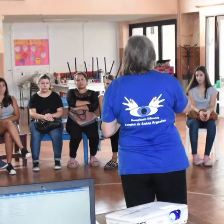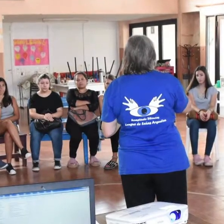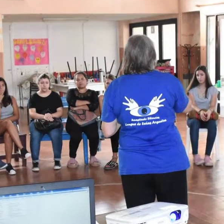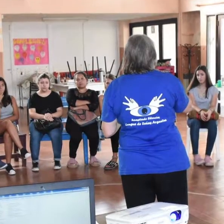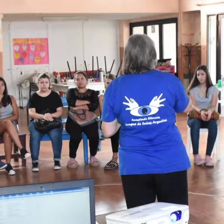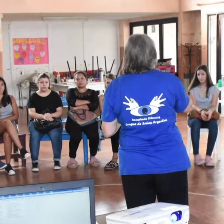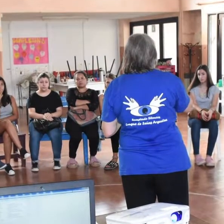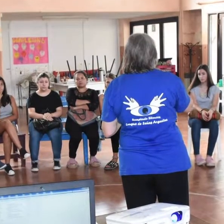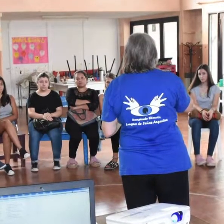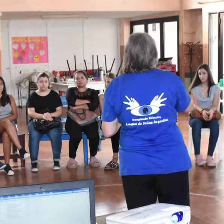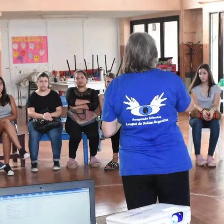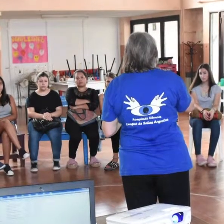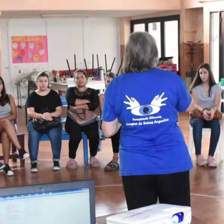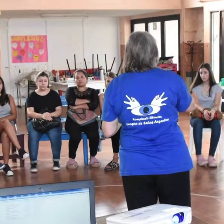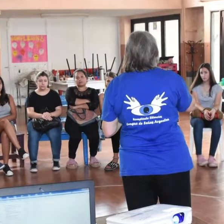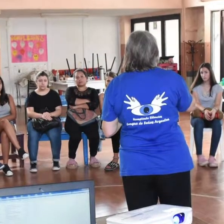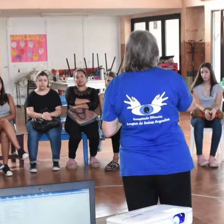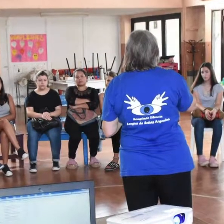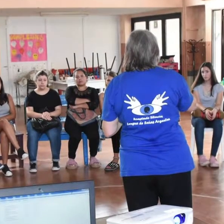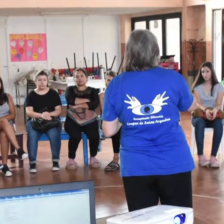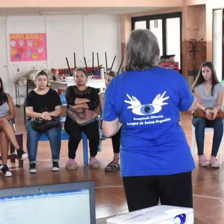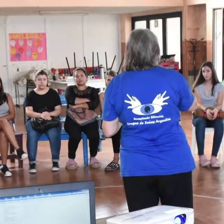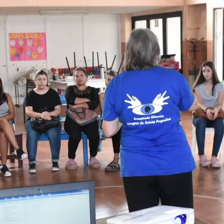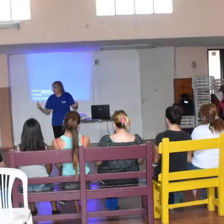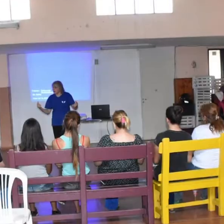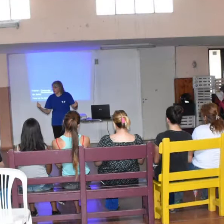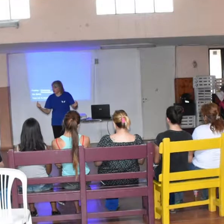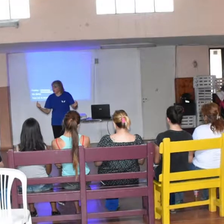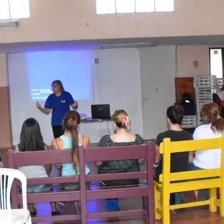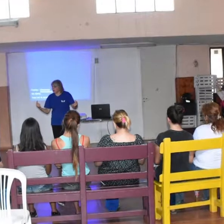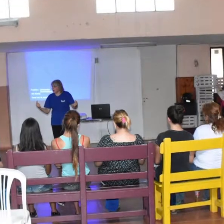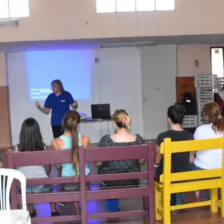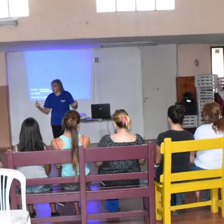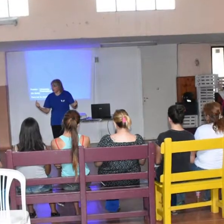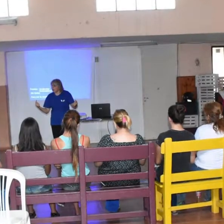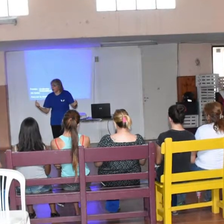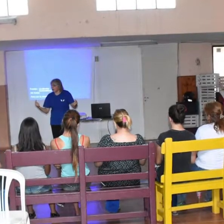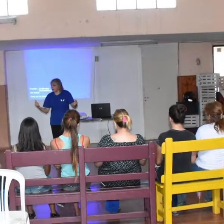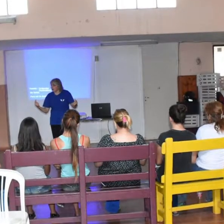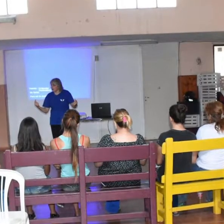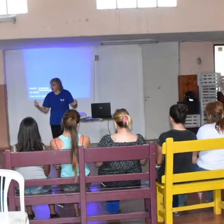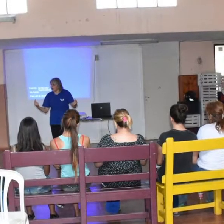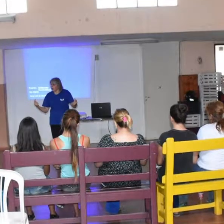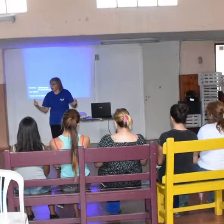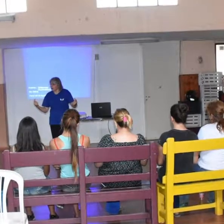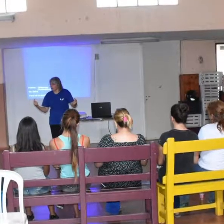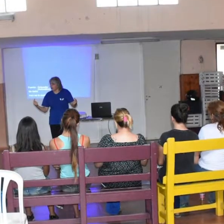un poco experimentar, si es del agrado de poder realizar todo el